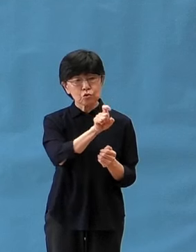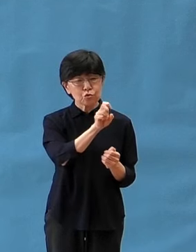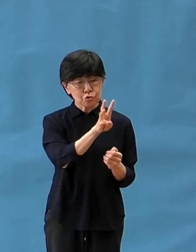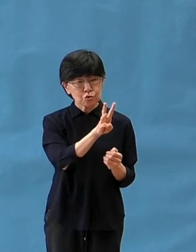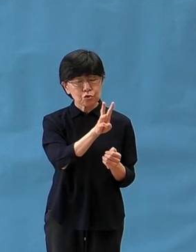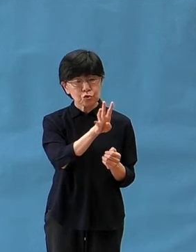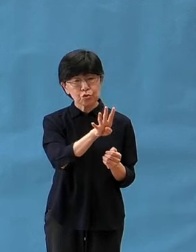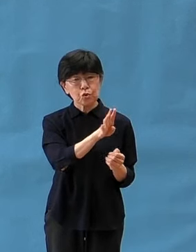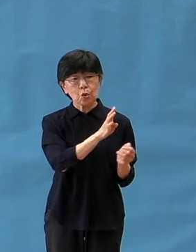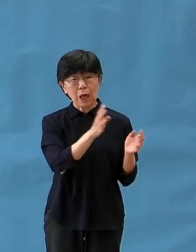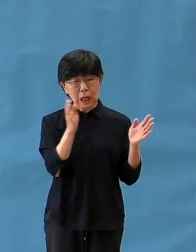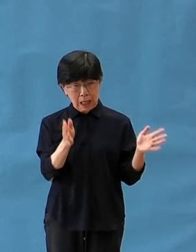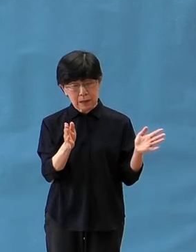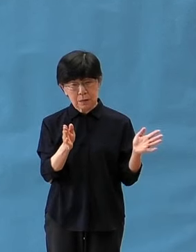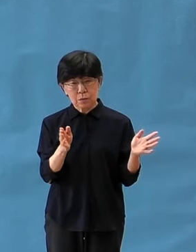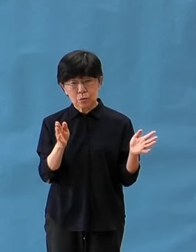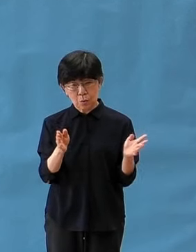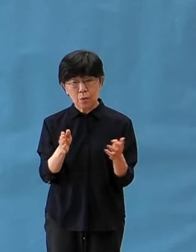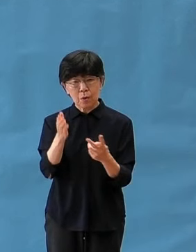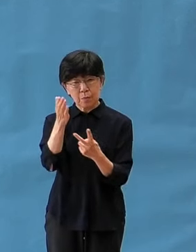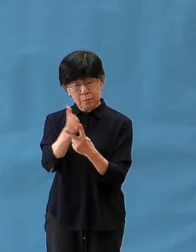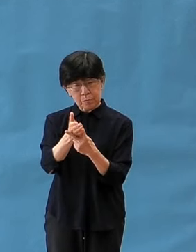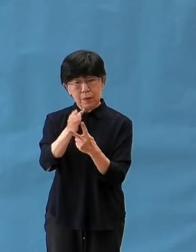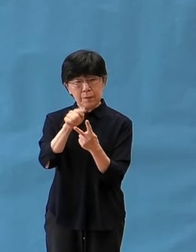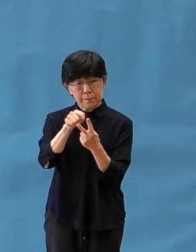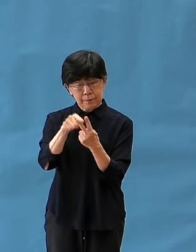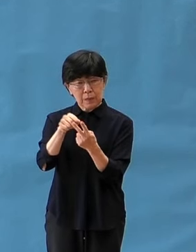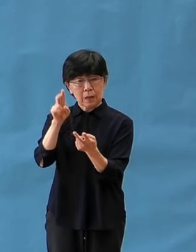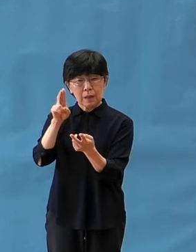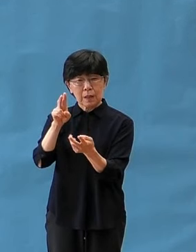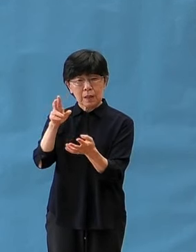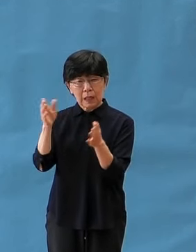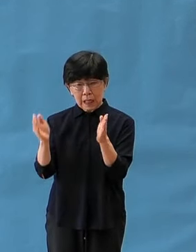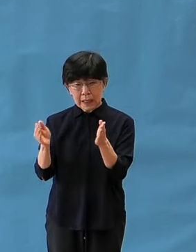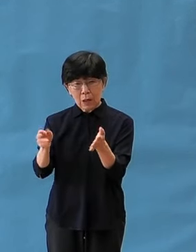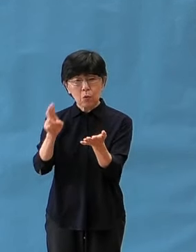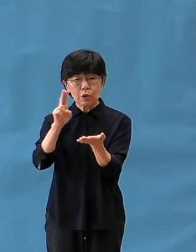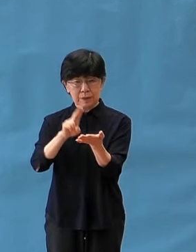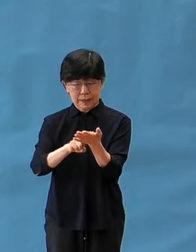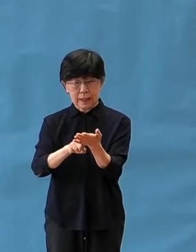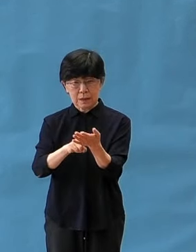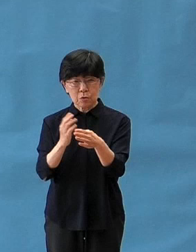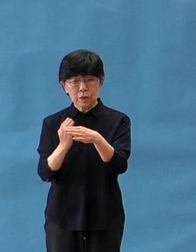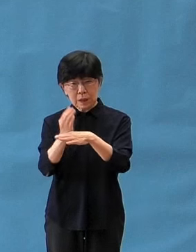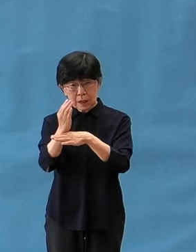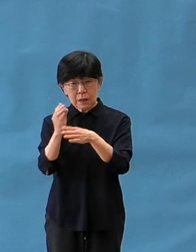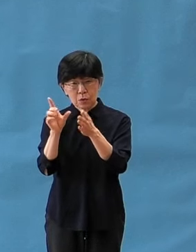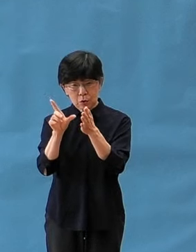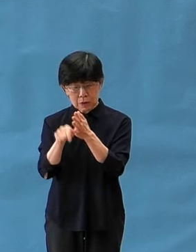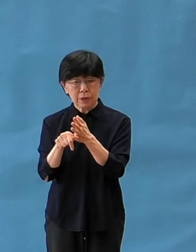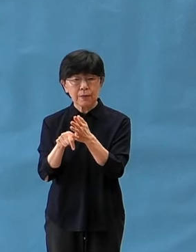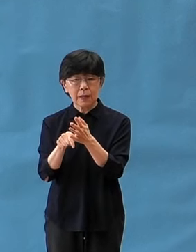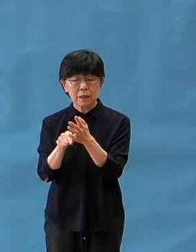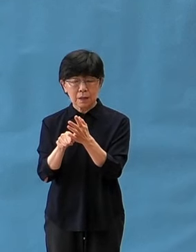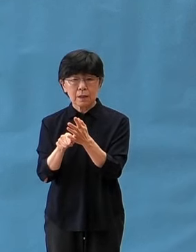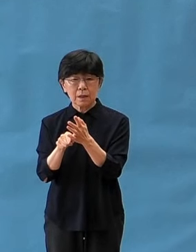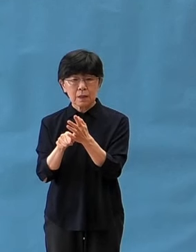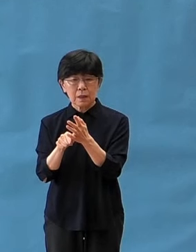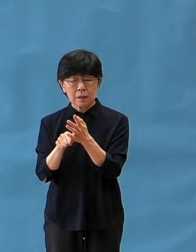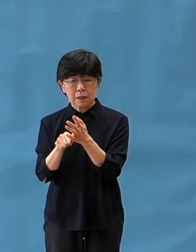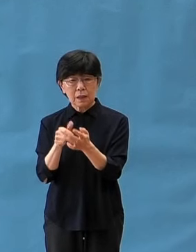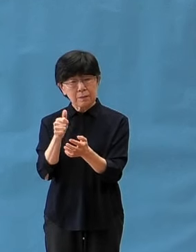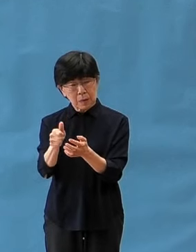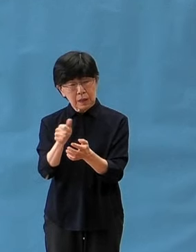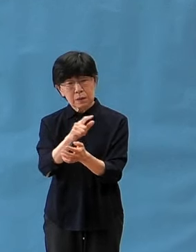をあの定めて、まあ、それ以後それを超えた場合には一定の対応を取るということをルートとして決め